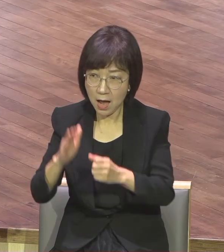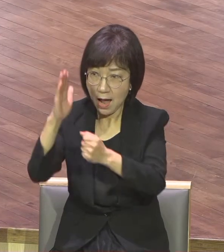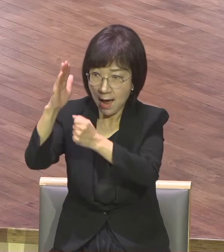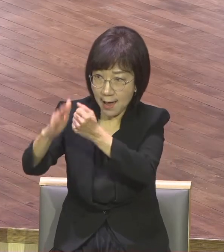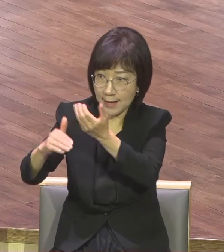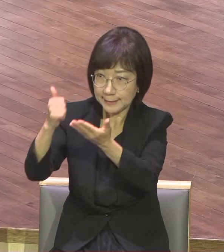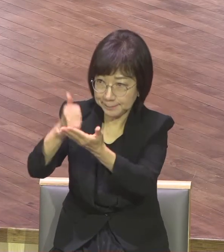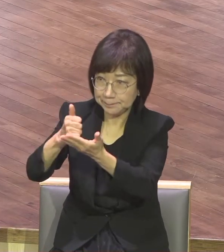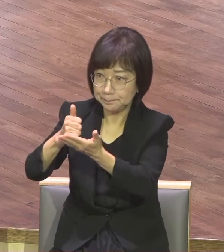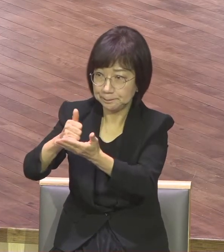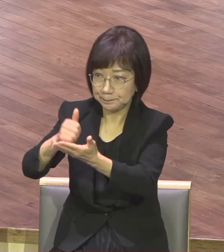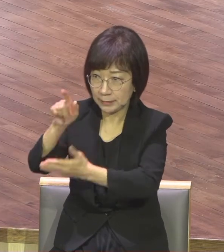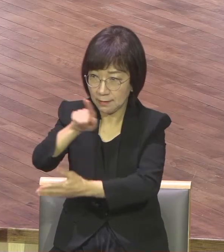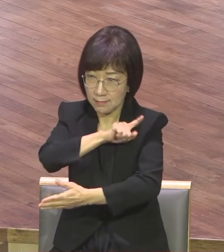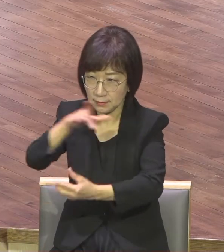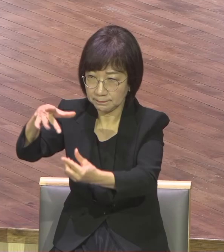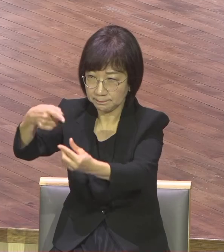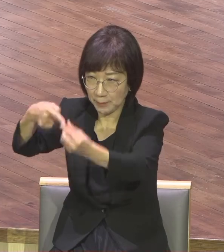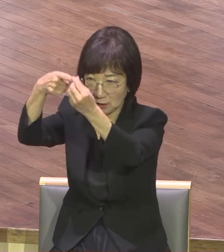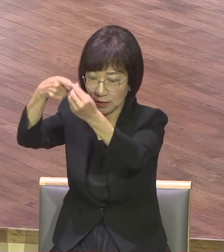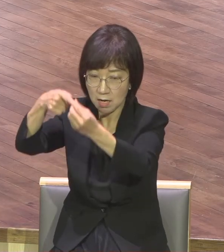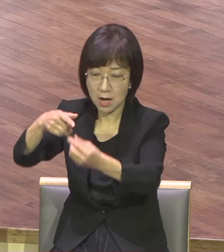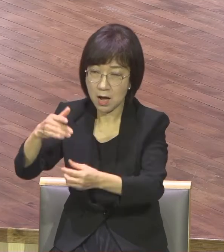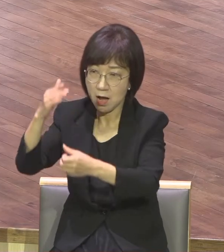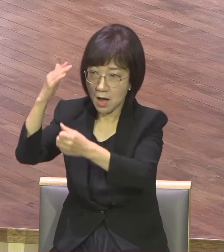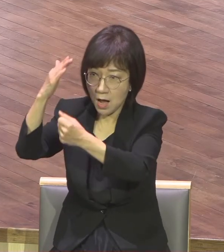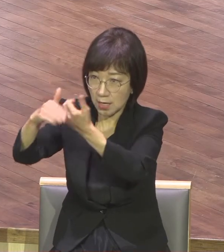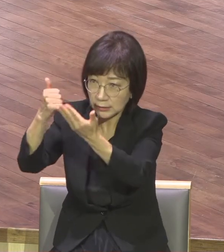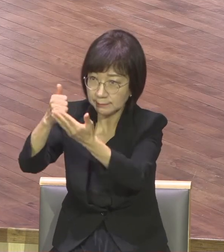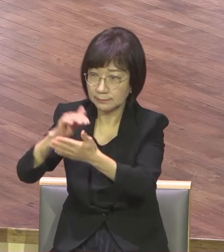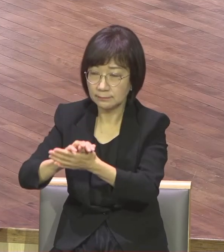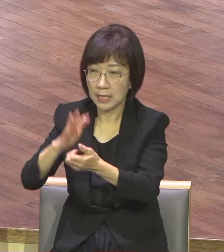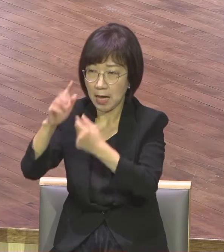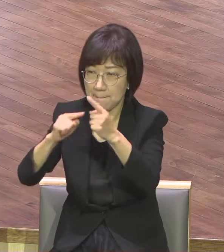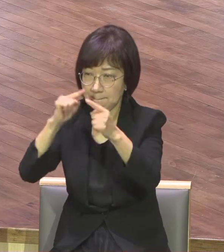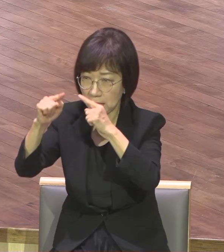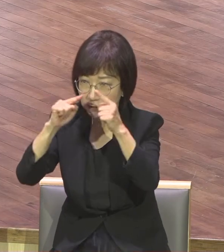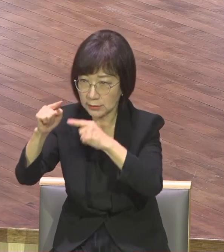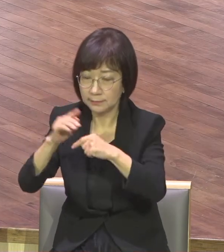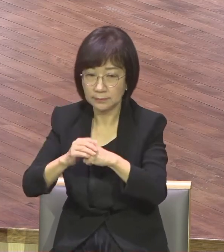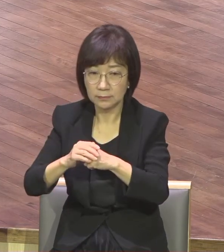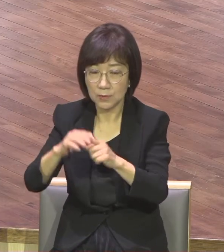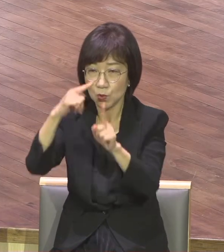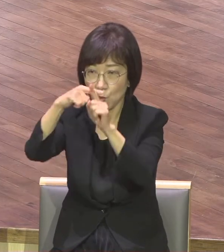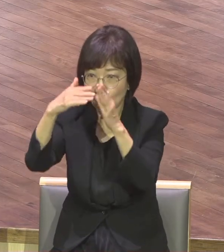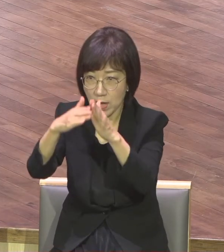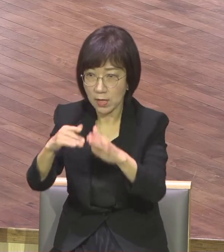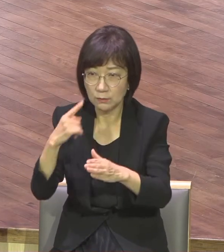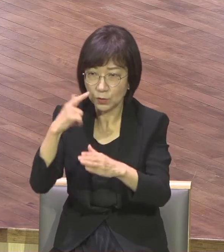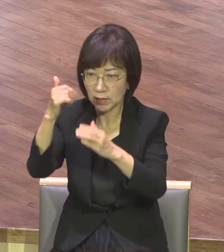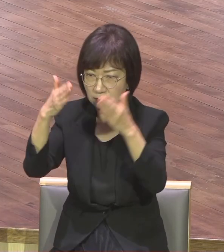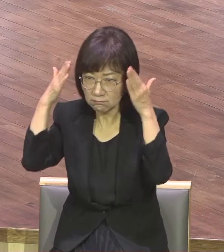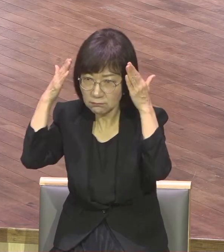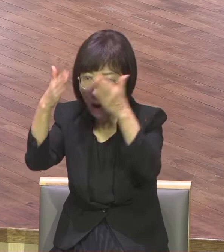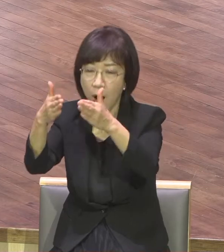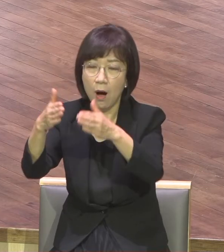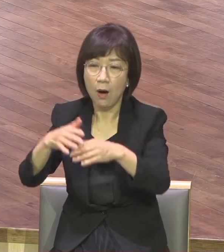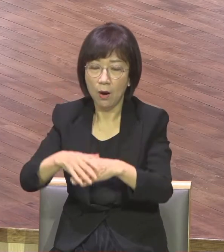중심, 교회 중심, 말씀 중심, 목회자 중심, 이 네 가지가 딱 되어 있는 걸 봐서 이야,